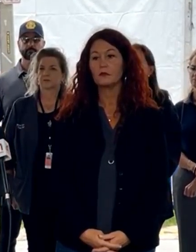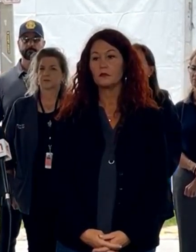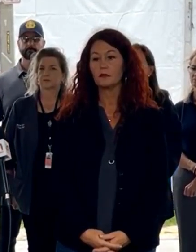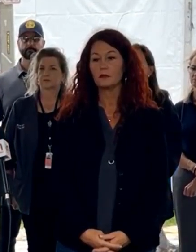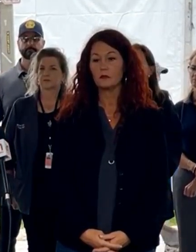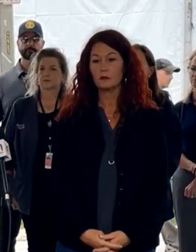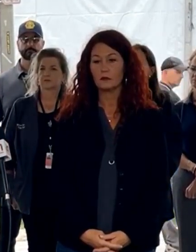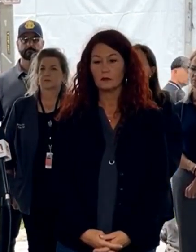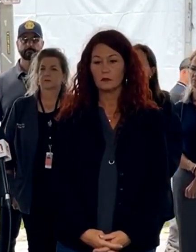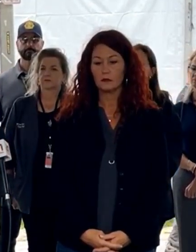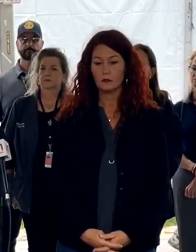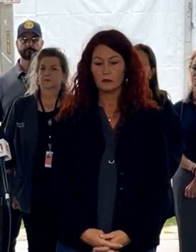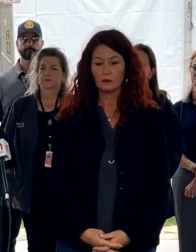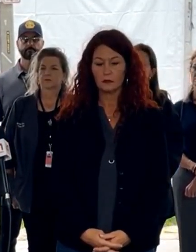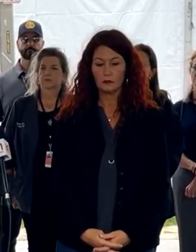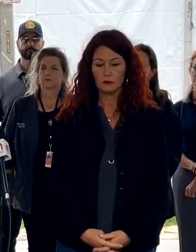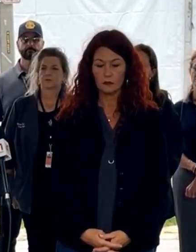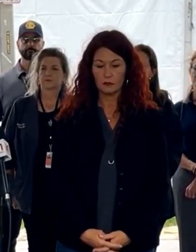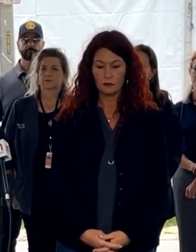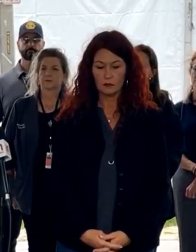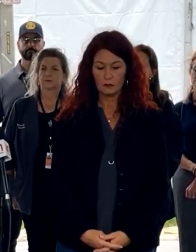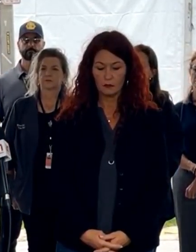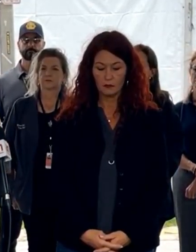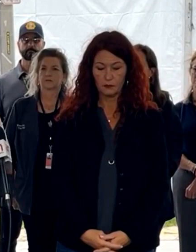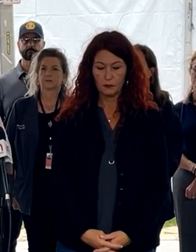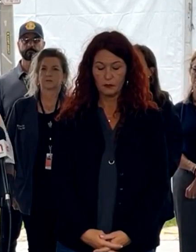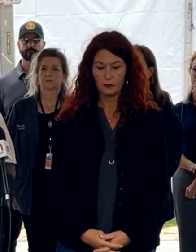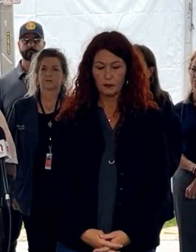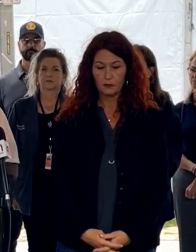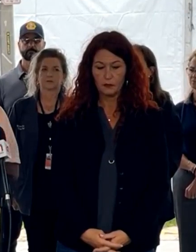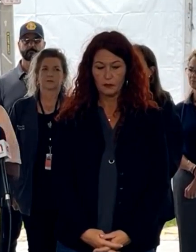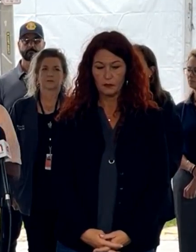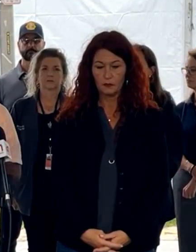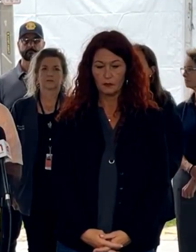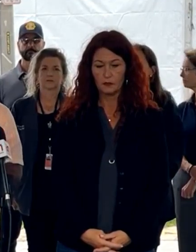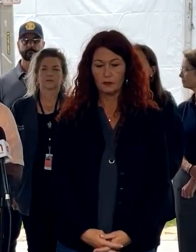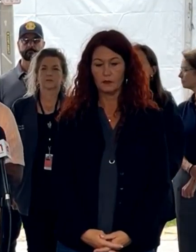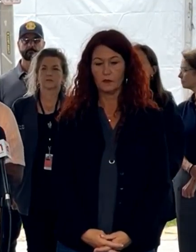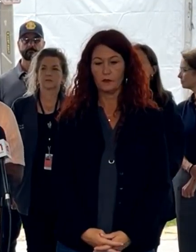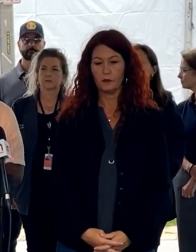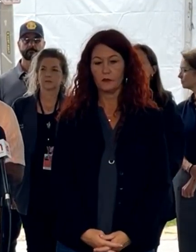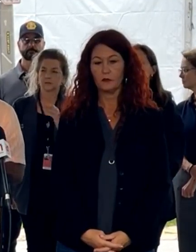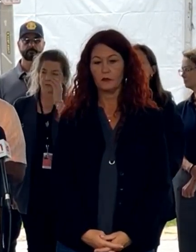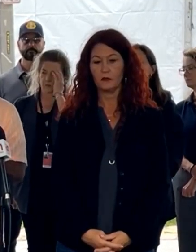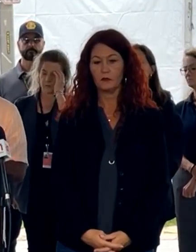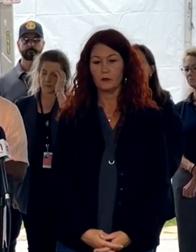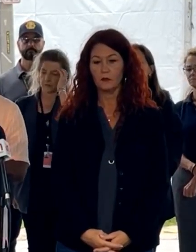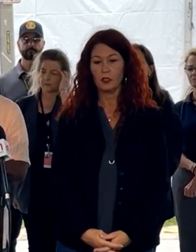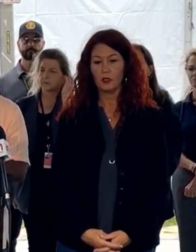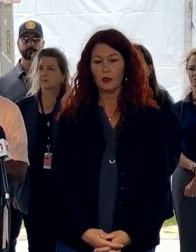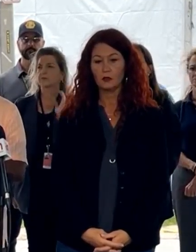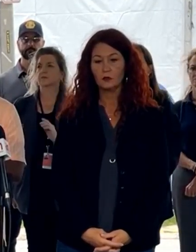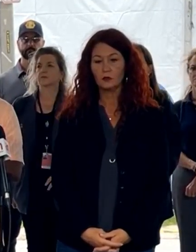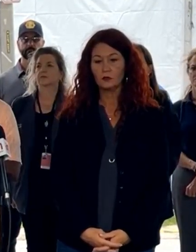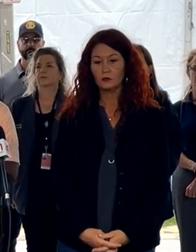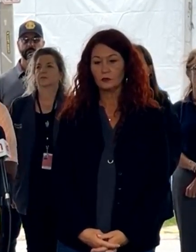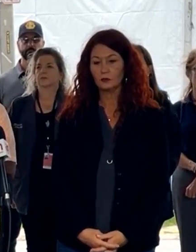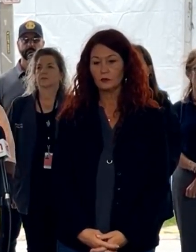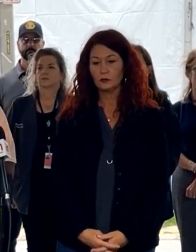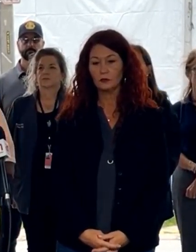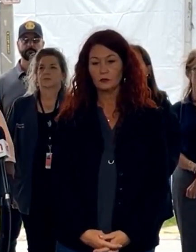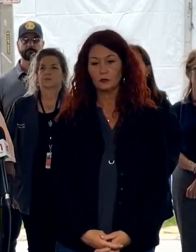de monde que nous trouvons, qui déjà que nous connaissons qui là, c'est 191. Et les gens qui ont pu rejoindre les